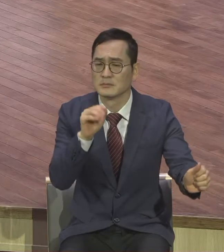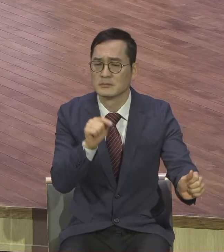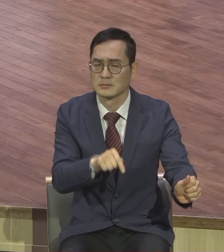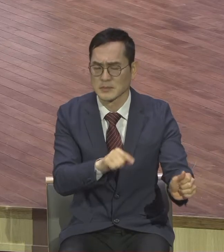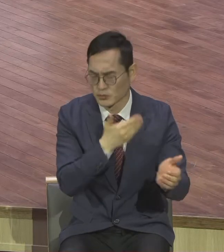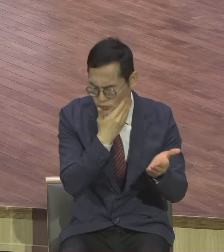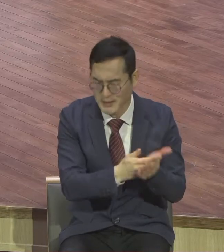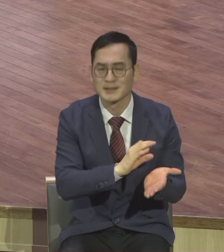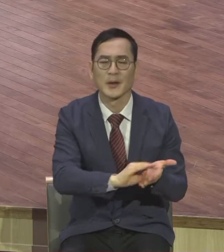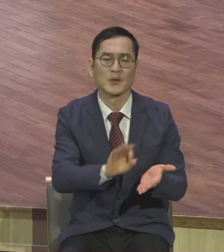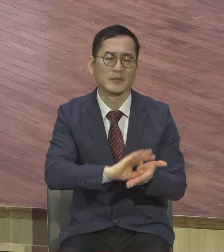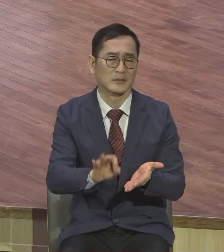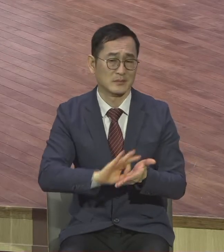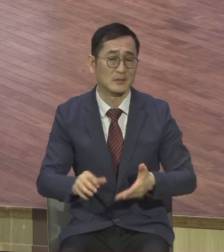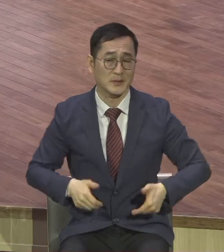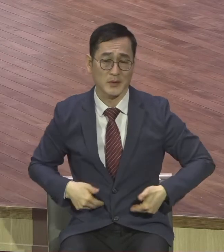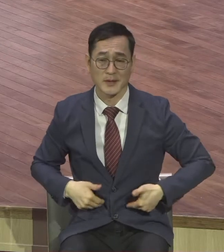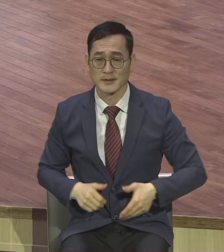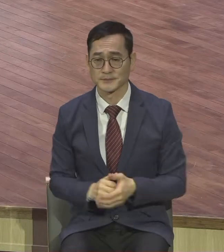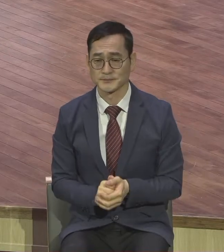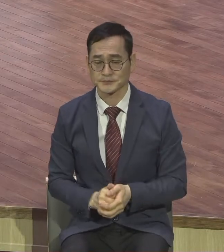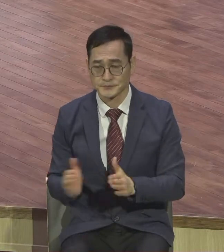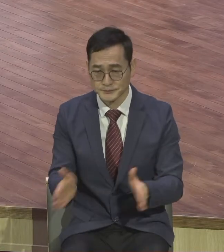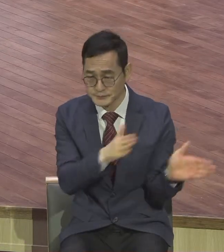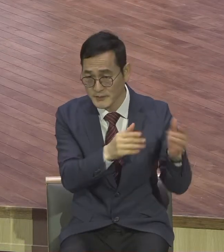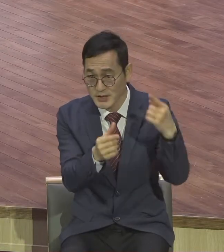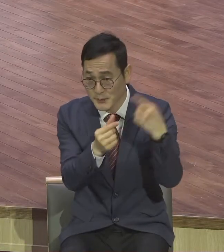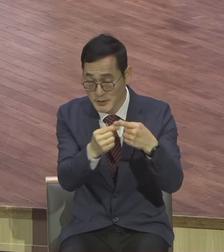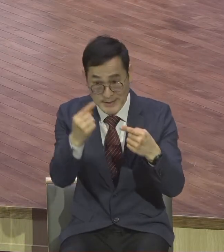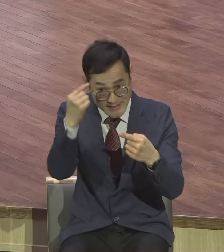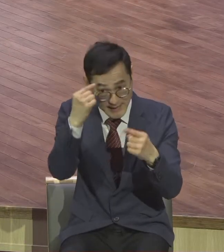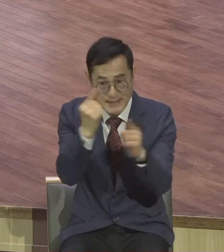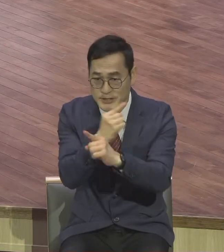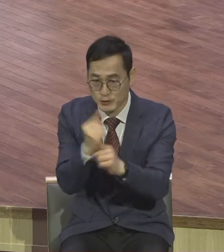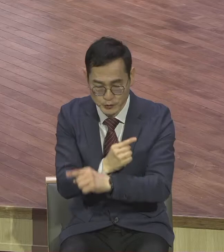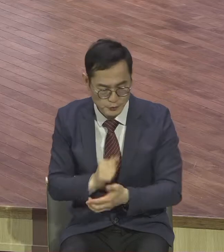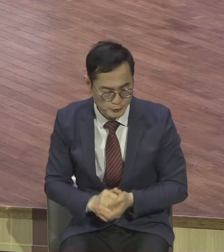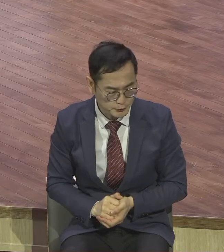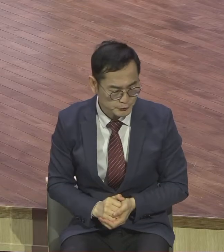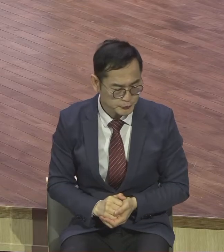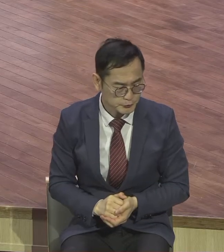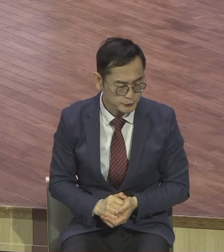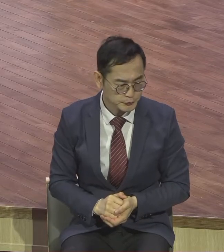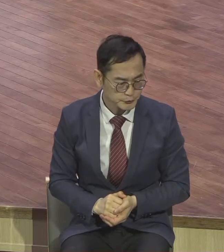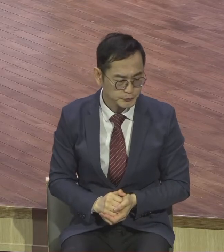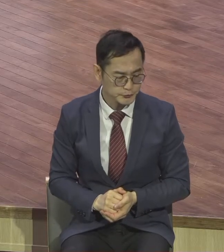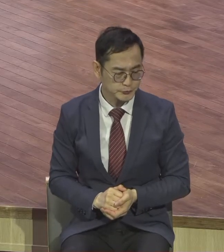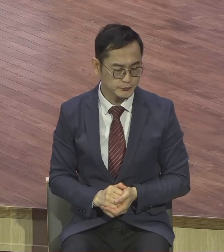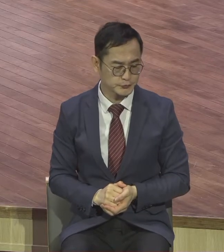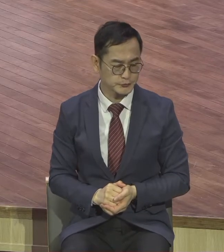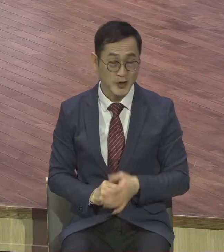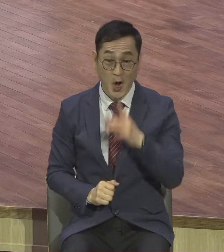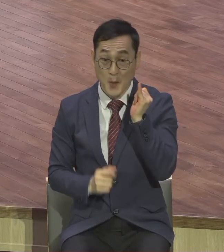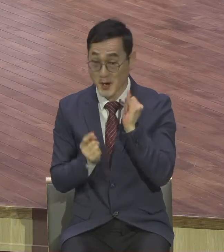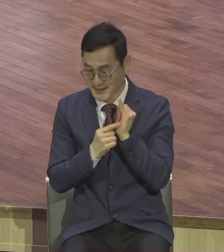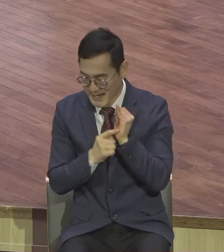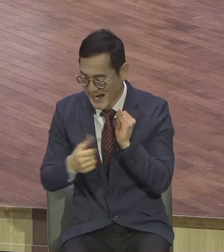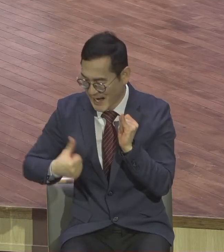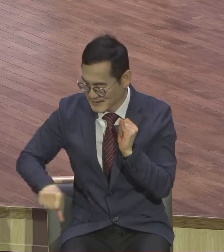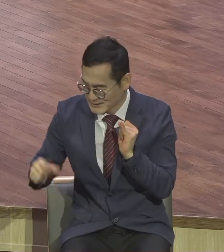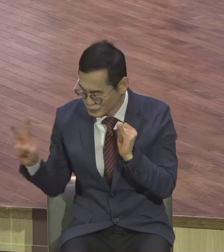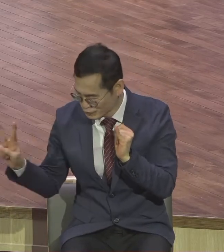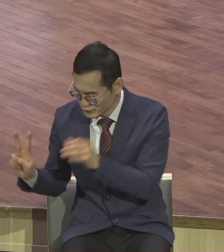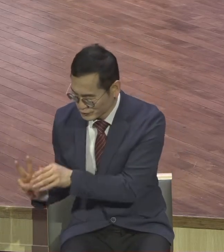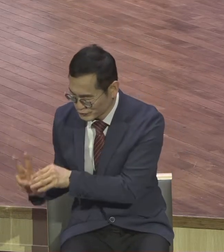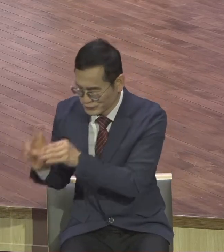그럼 첫째로 생각치유입니다. 자 20절 봅니다. 그때의 세배대 아들의 어머니가 그 아들들을 데리고 예수께